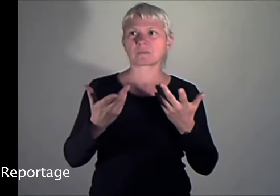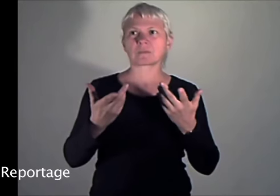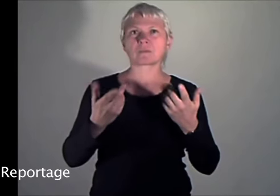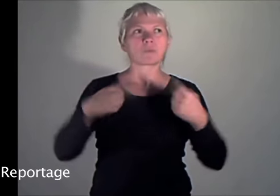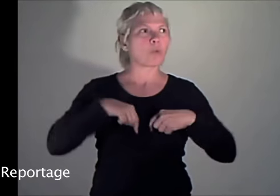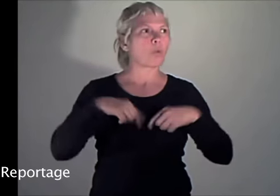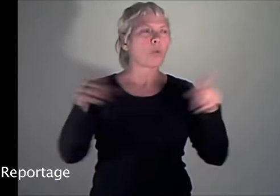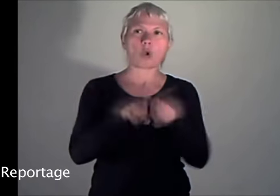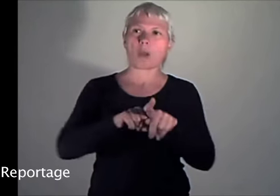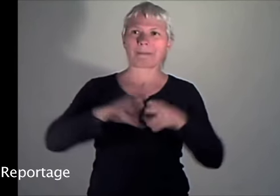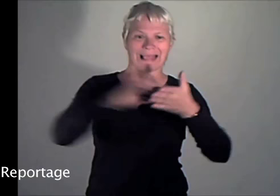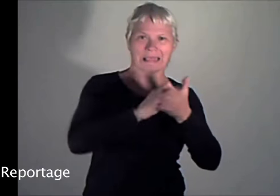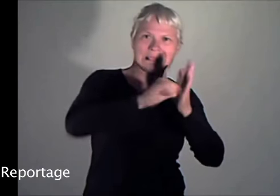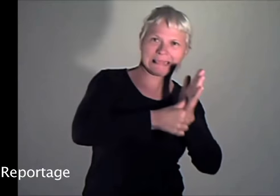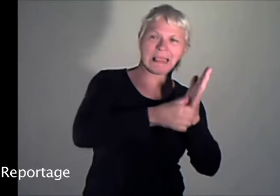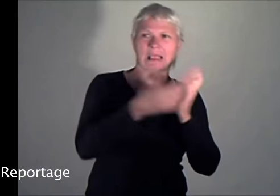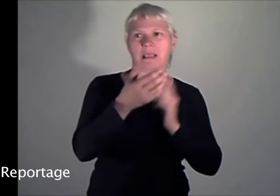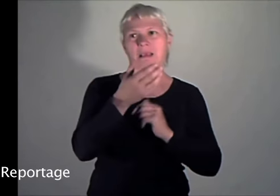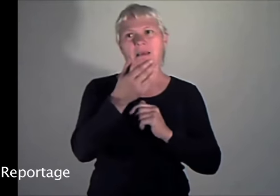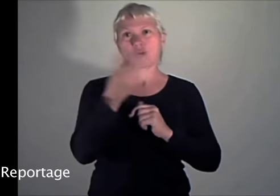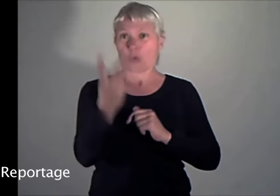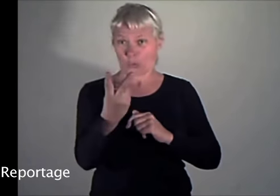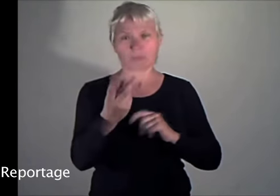républicaine, etc. La définition, c'est savoir qui on est,